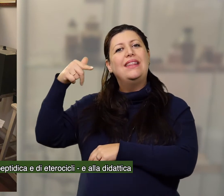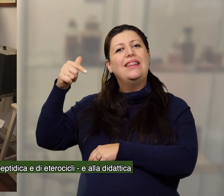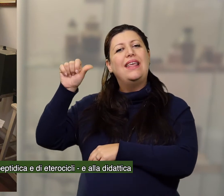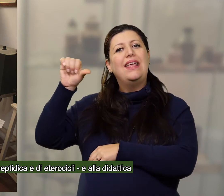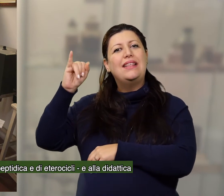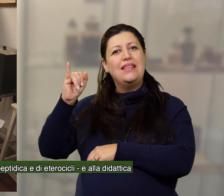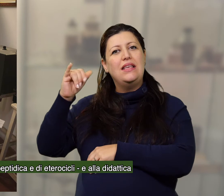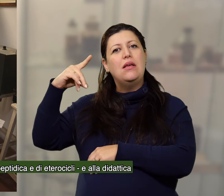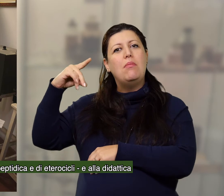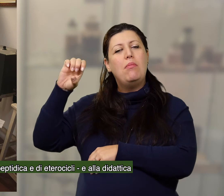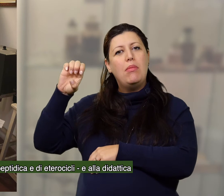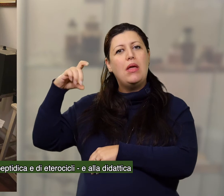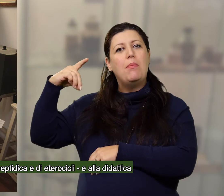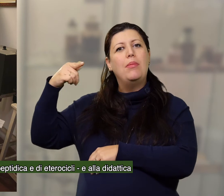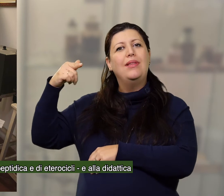peptidica